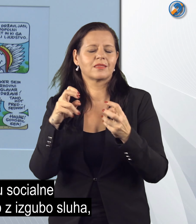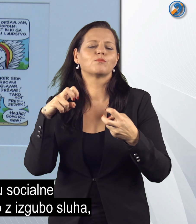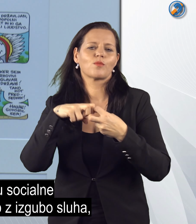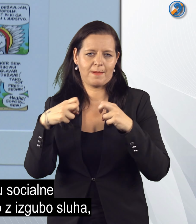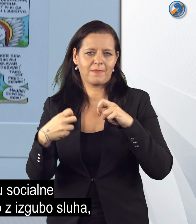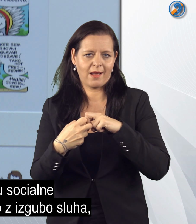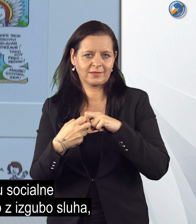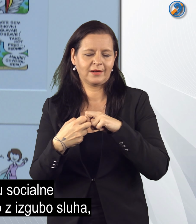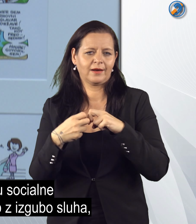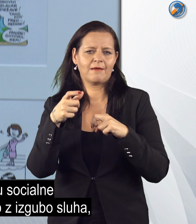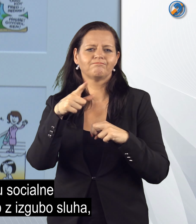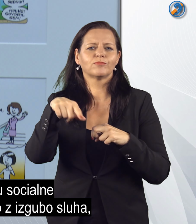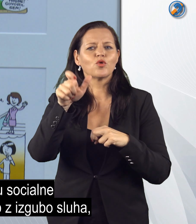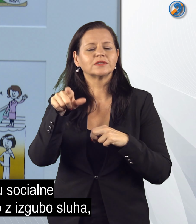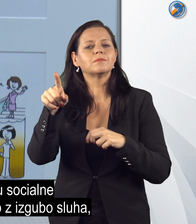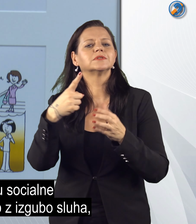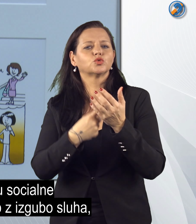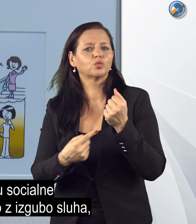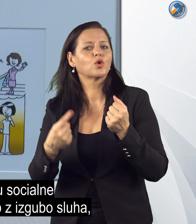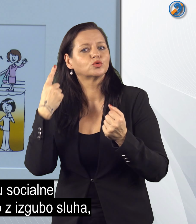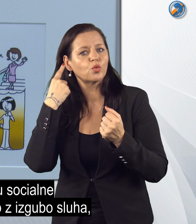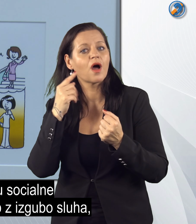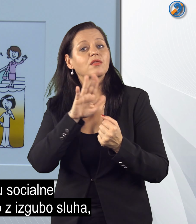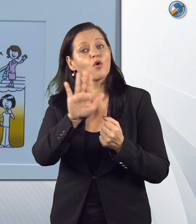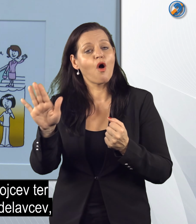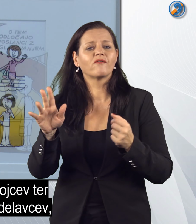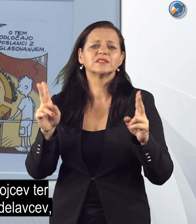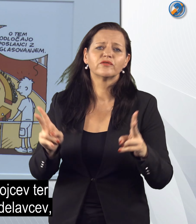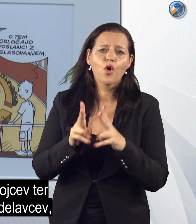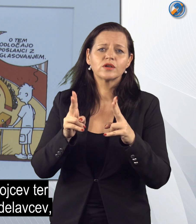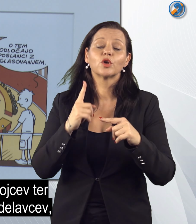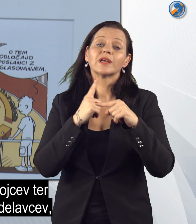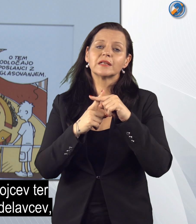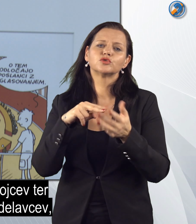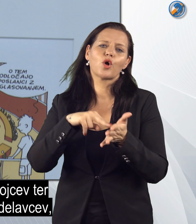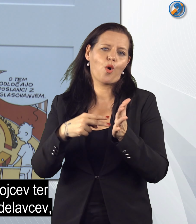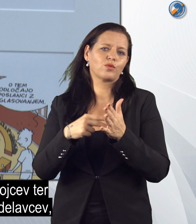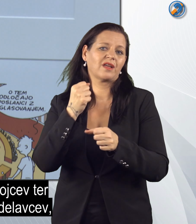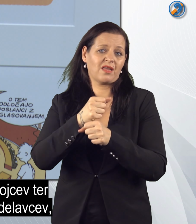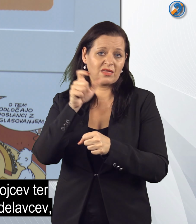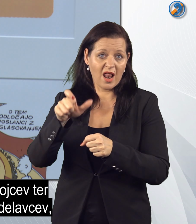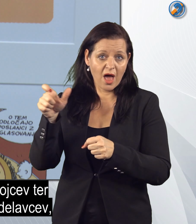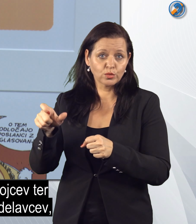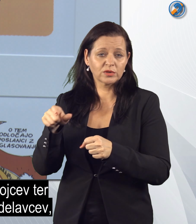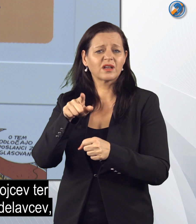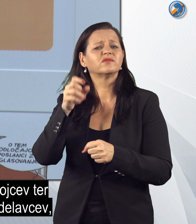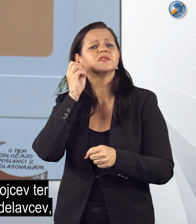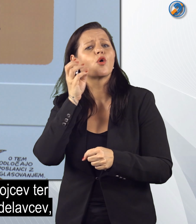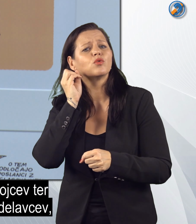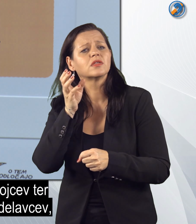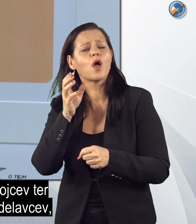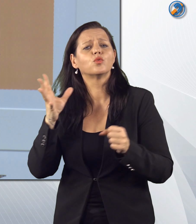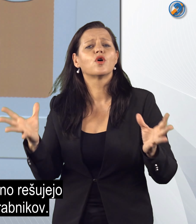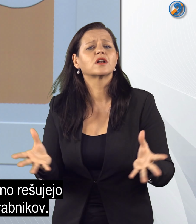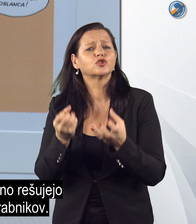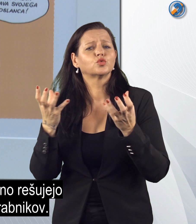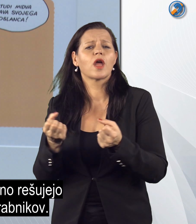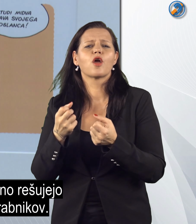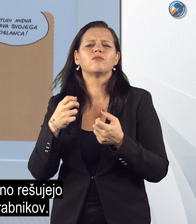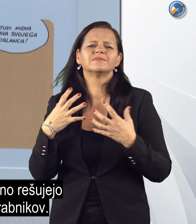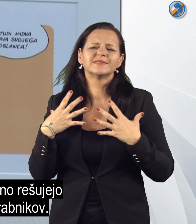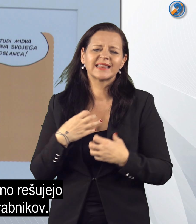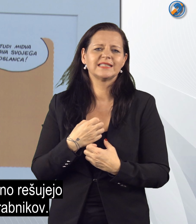sluha, njihovih svojcev ter strokovnih delavcev, ki vsakodnevno rešujejo stiske uporabnikov.